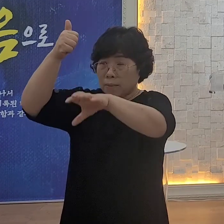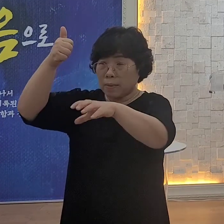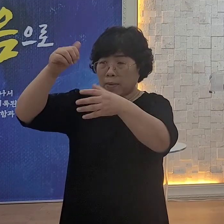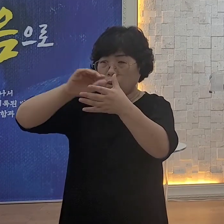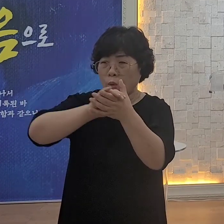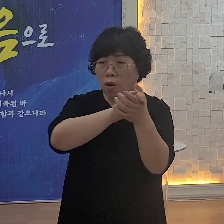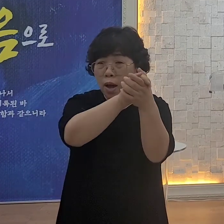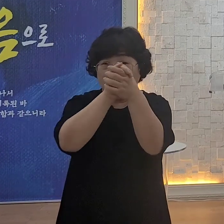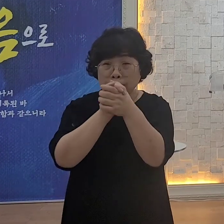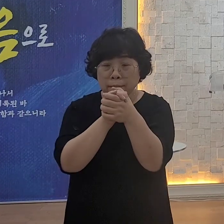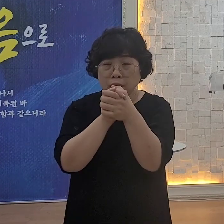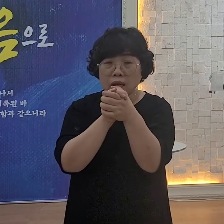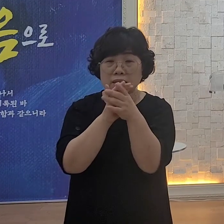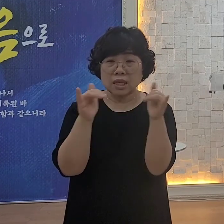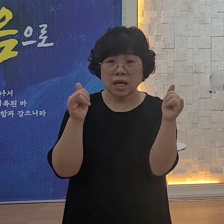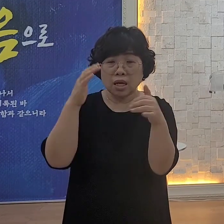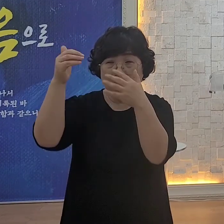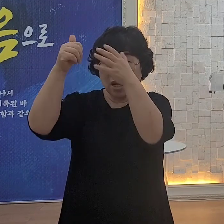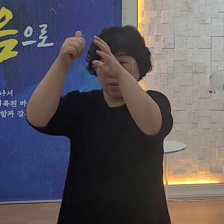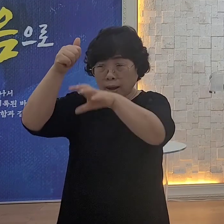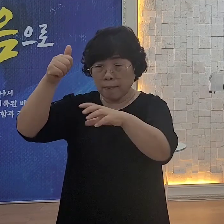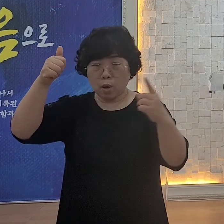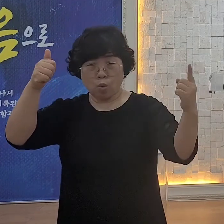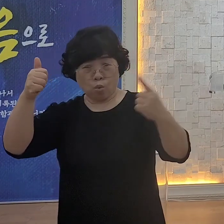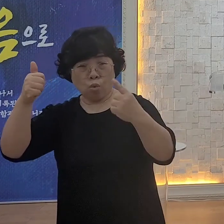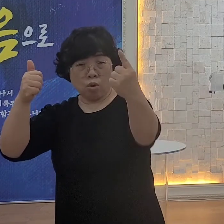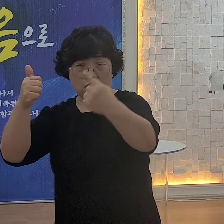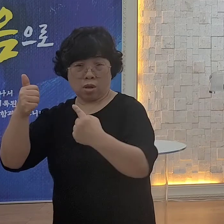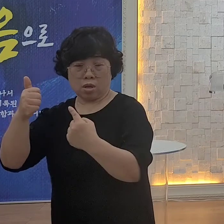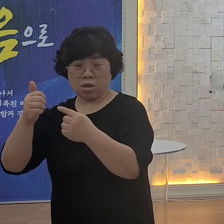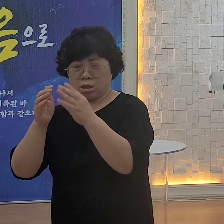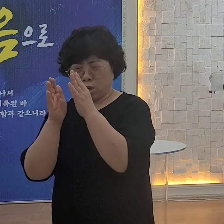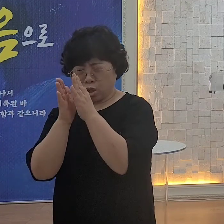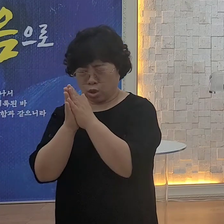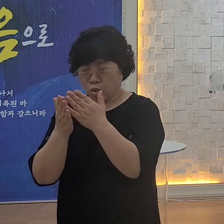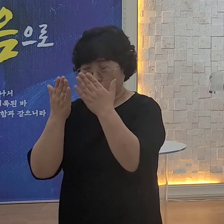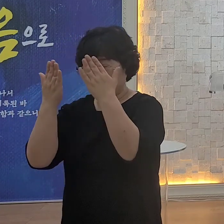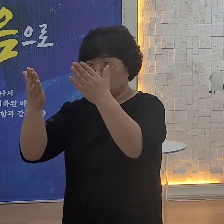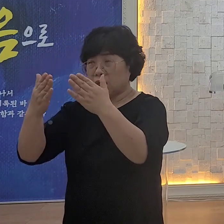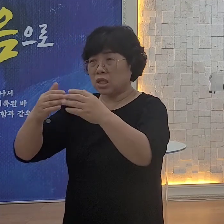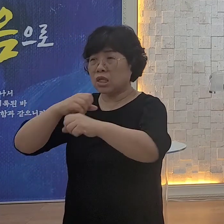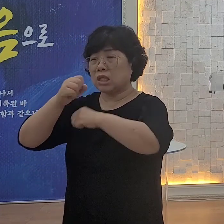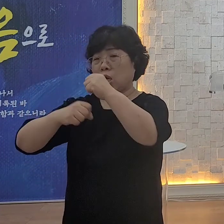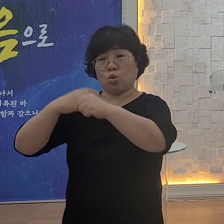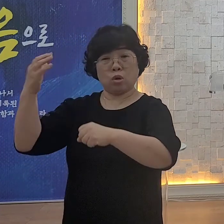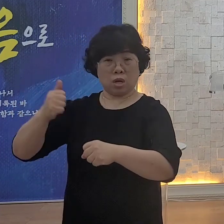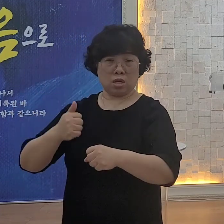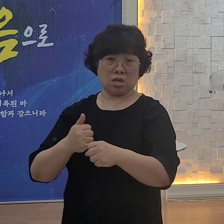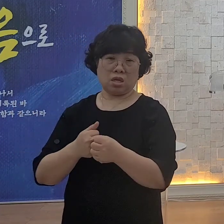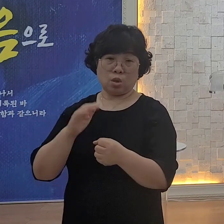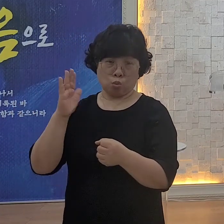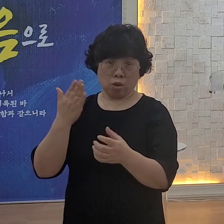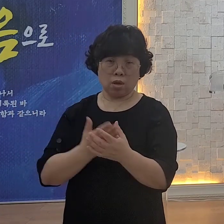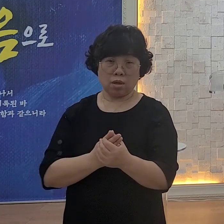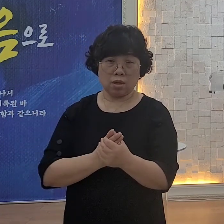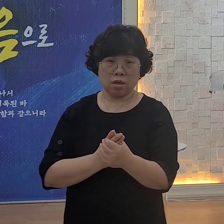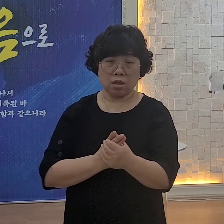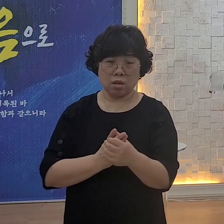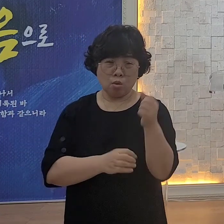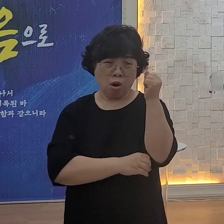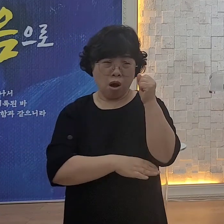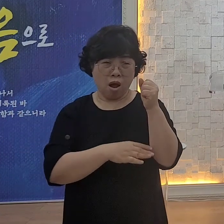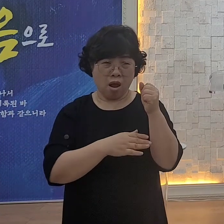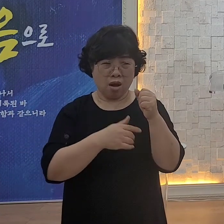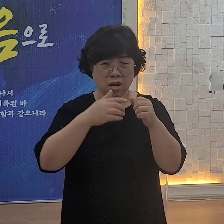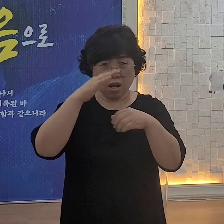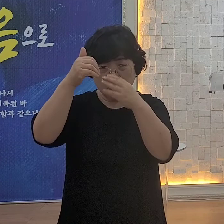기도하는 이 놀라운 축복을 누리면서 하나님께 영광을 돌리며 살아가는 우리 모든 성도들이 다